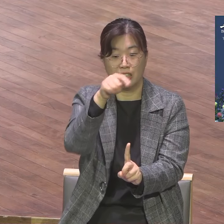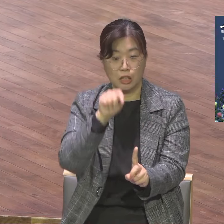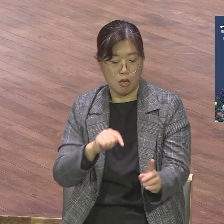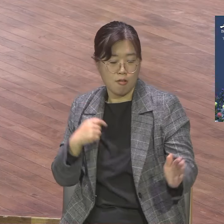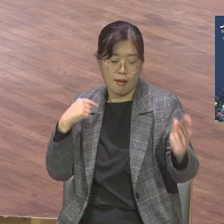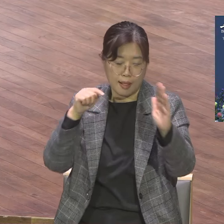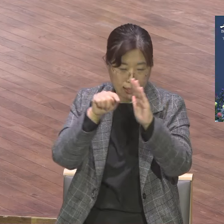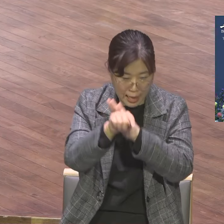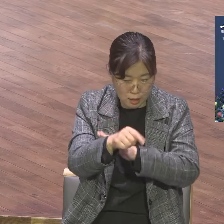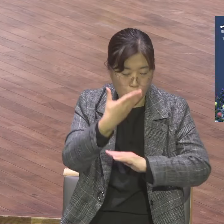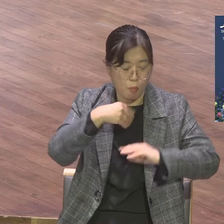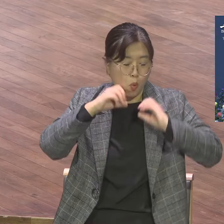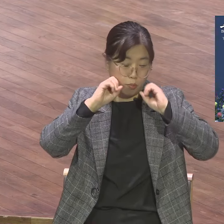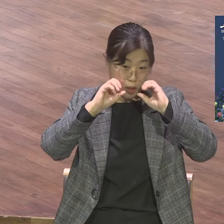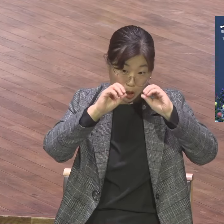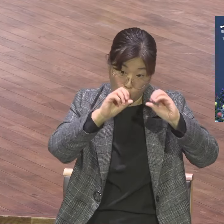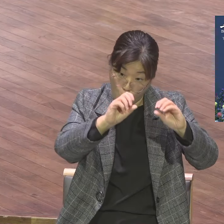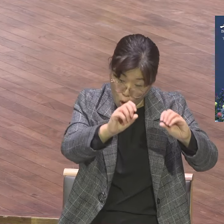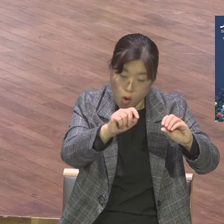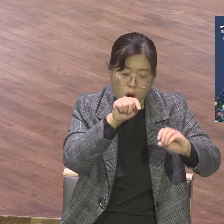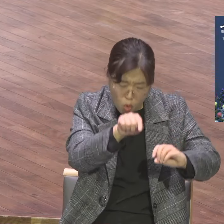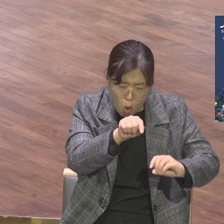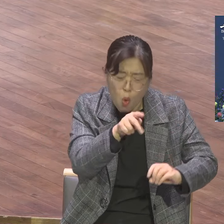그 복음을 증거하고.